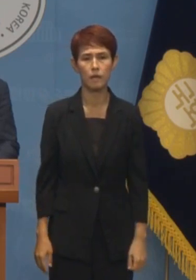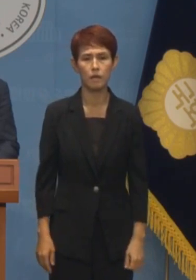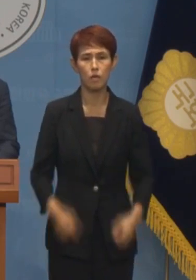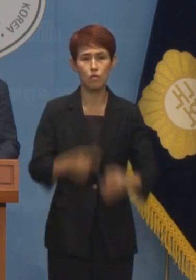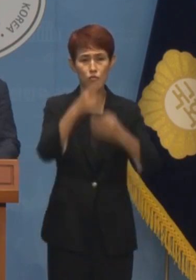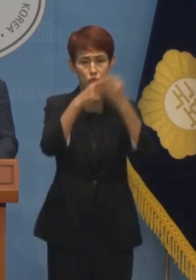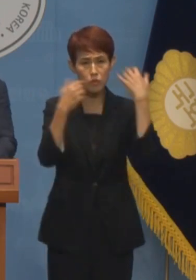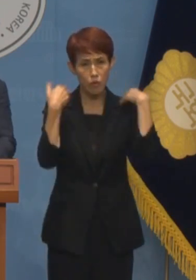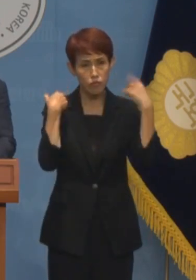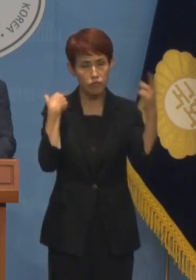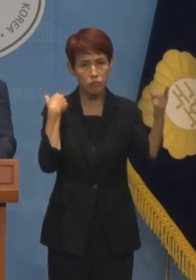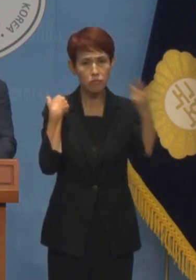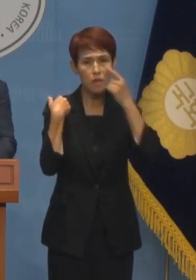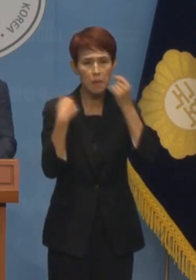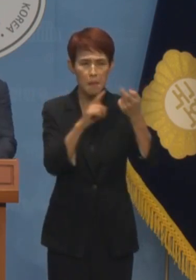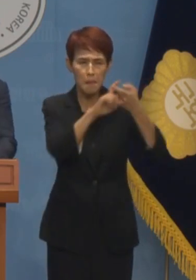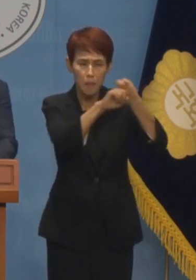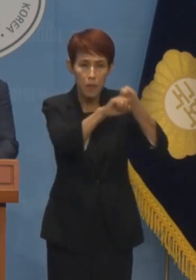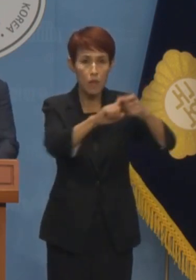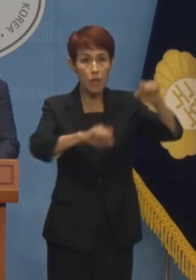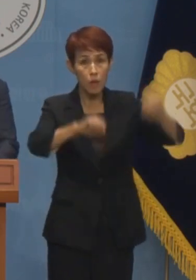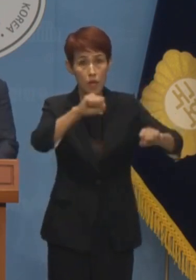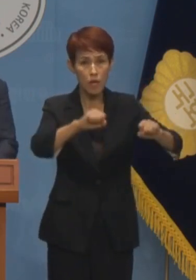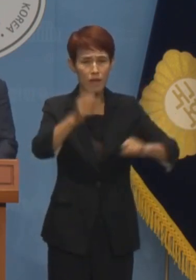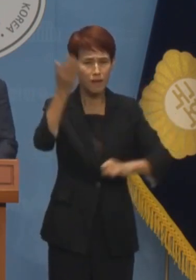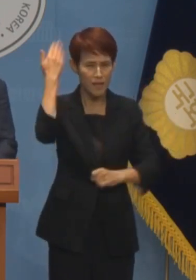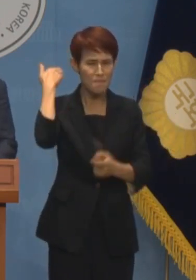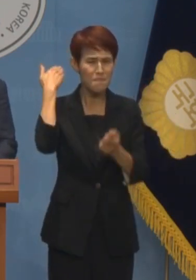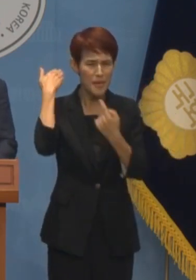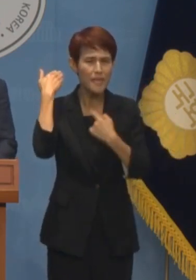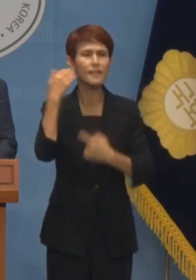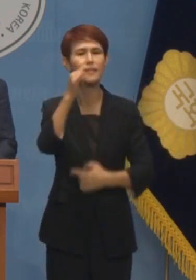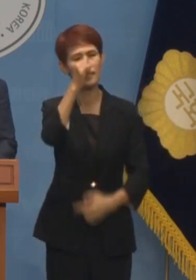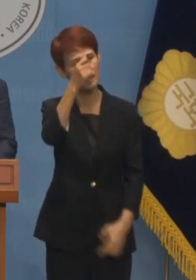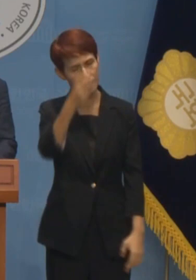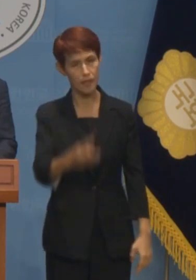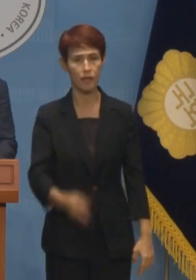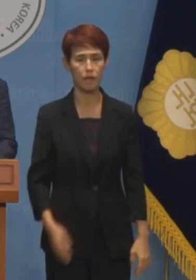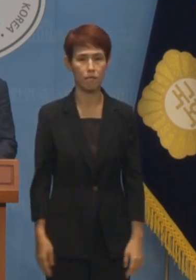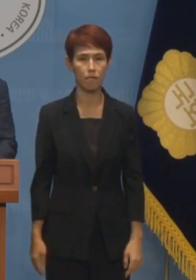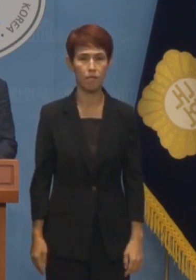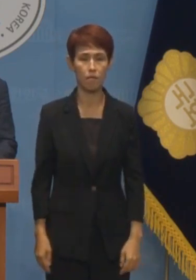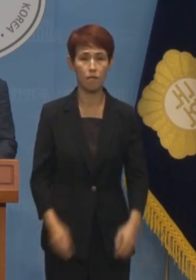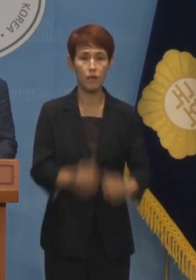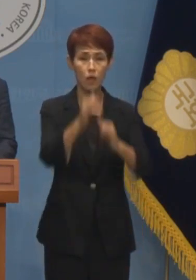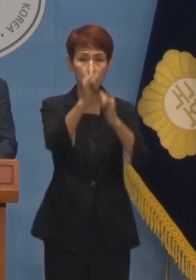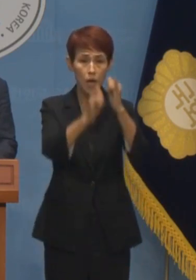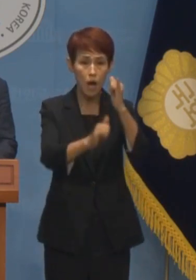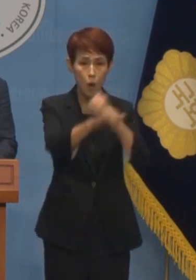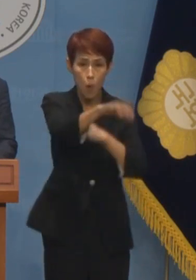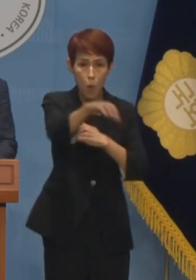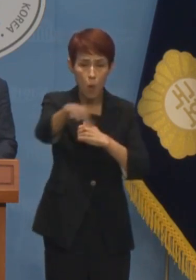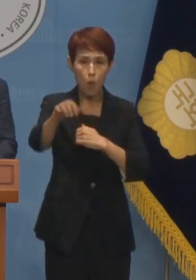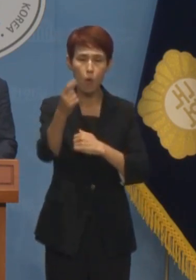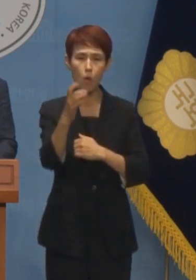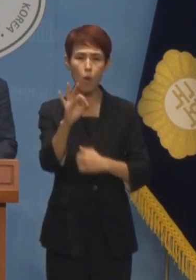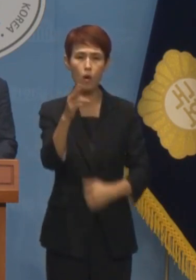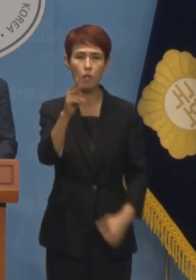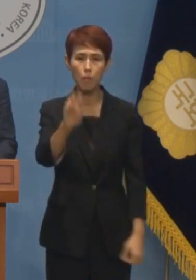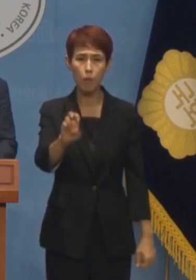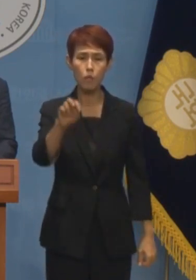윤석열 정부의 친일 반민족 행위는 처음이 아닙니다. 역사 곳곳에서 홍범도 장군